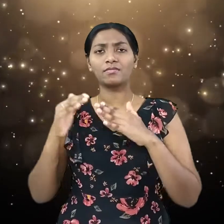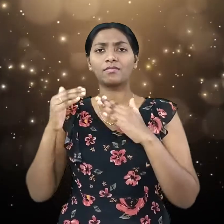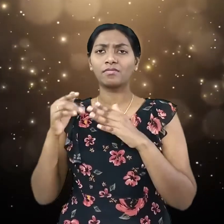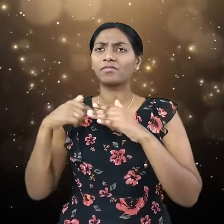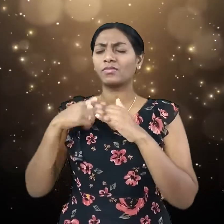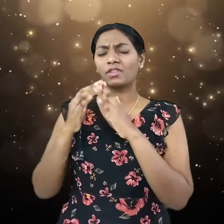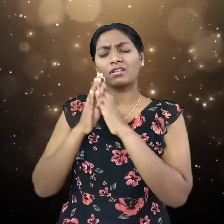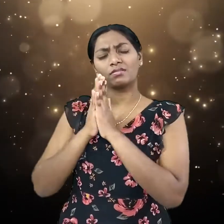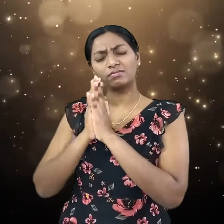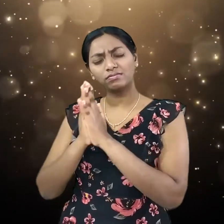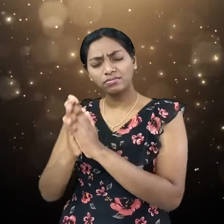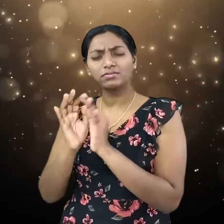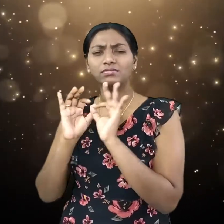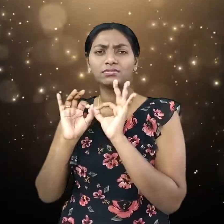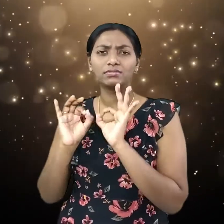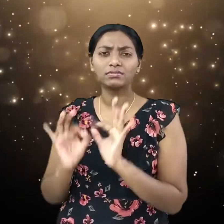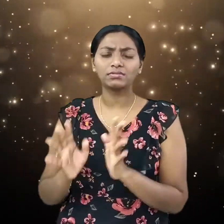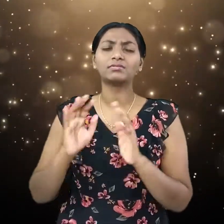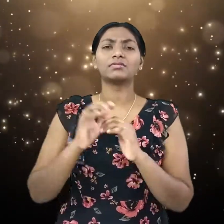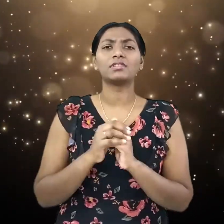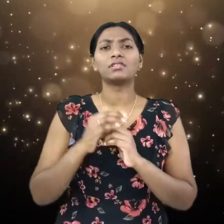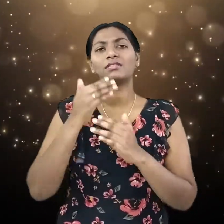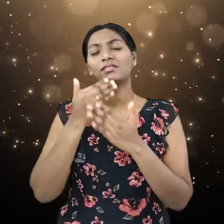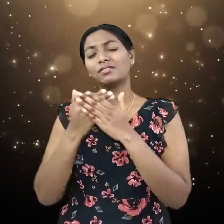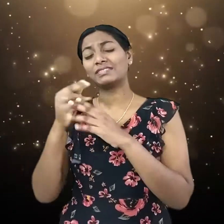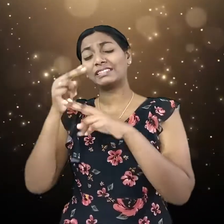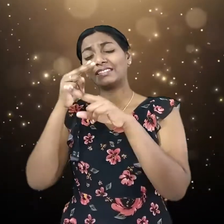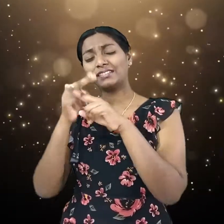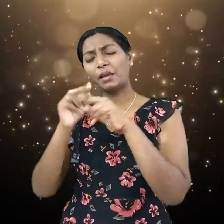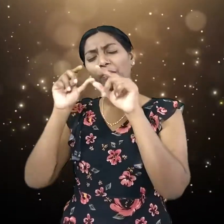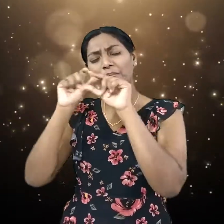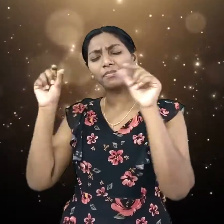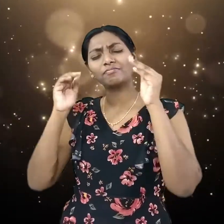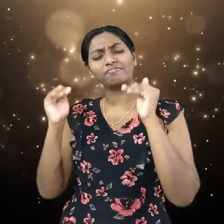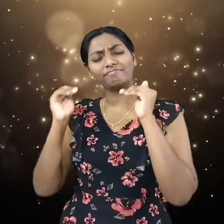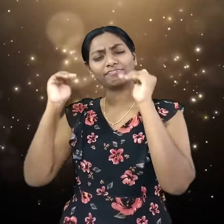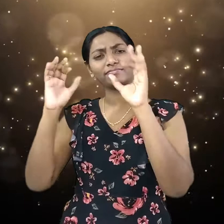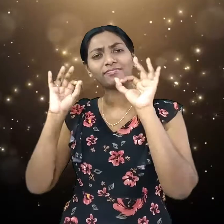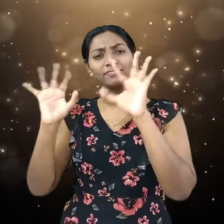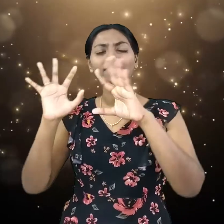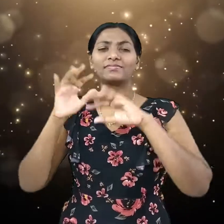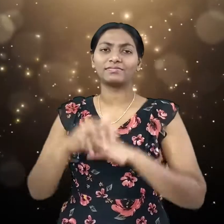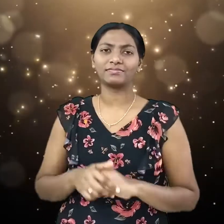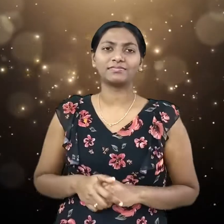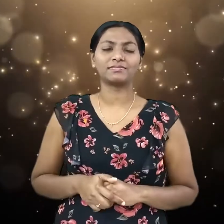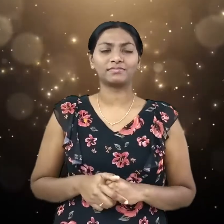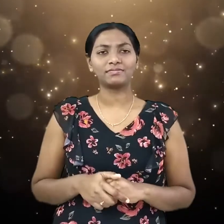की जनों में। ओ धन्य तेरा,